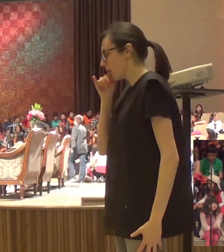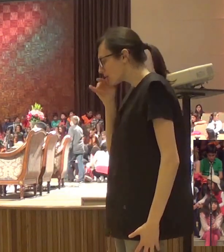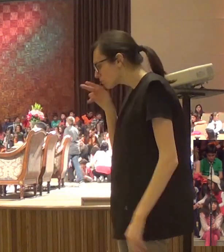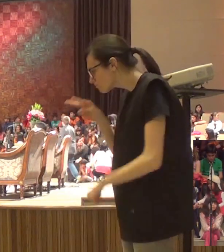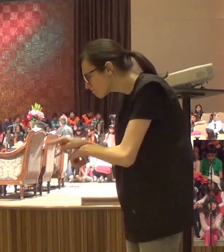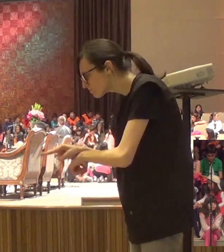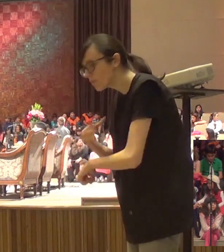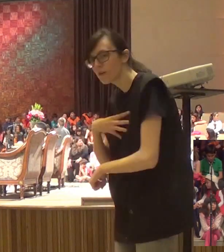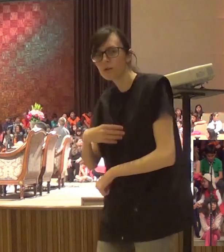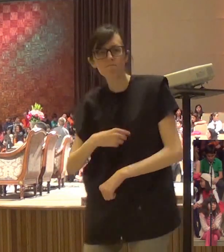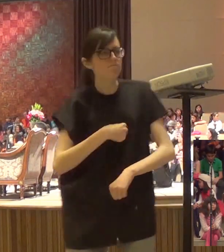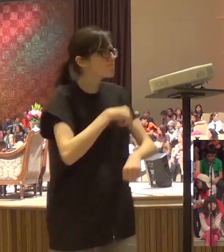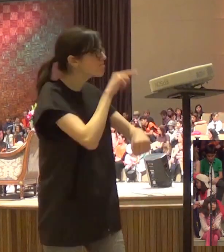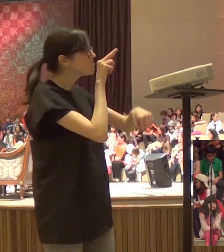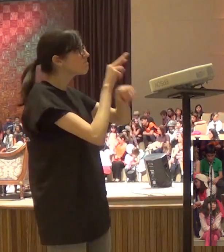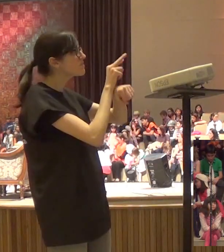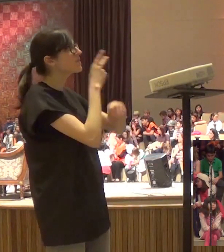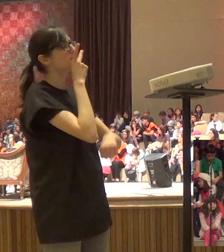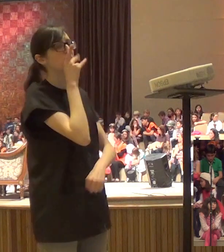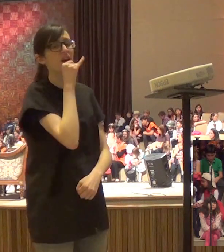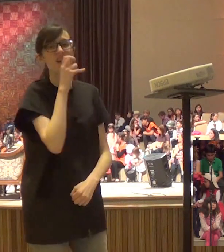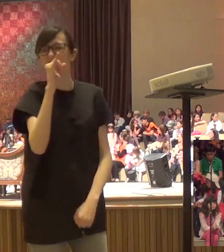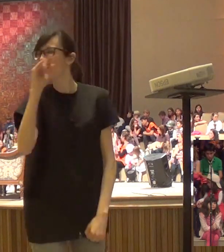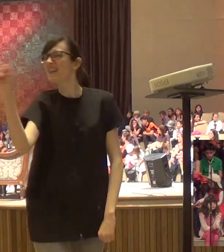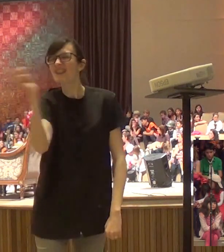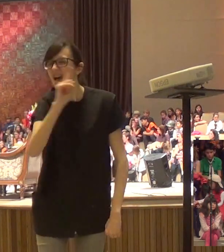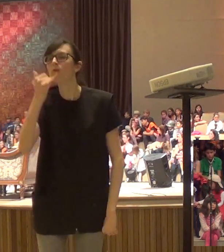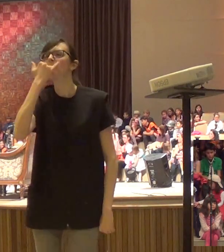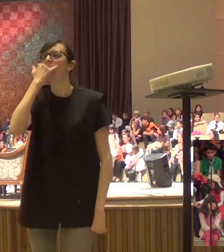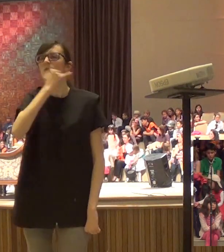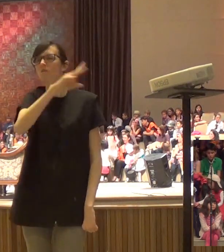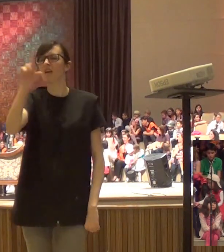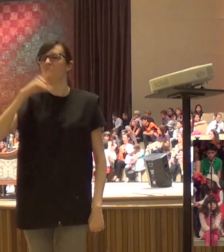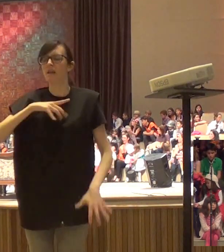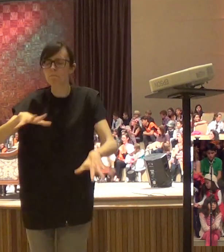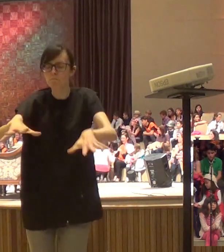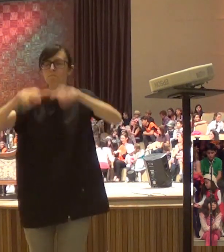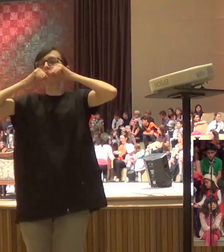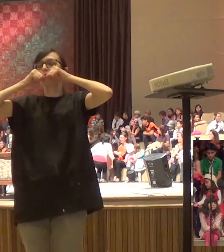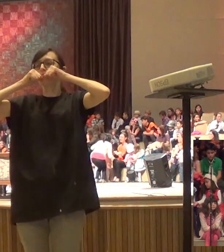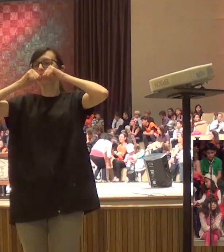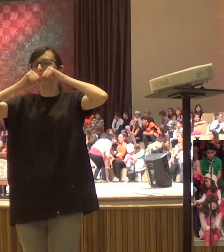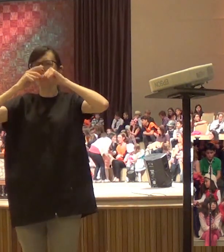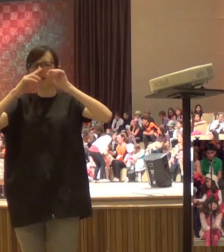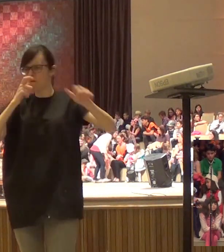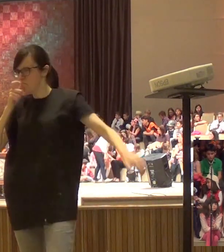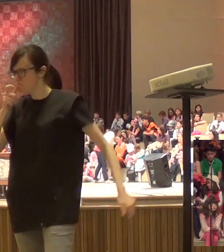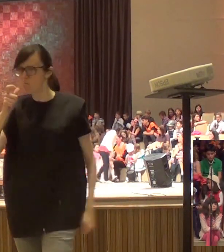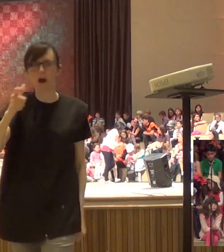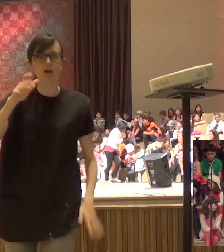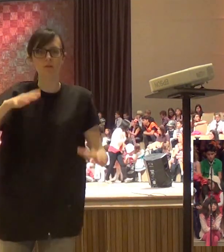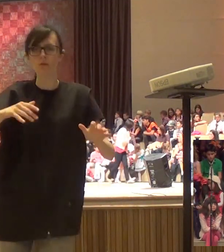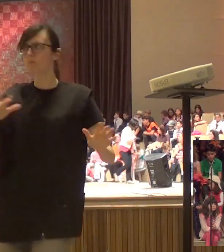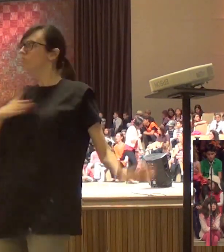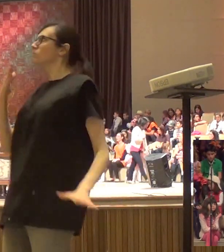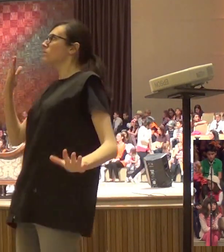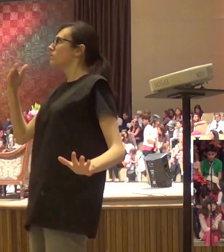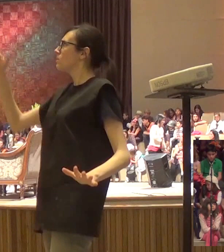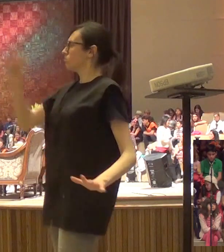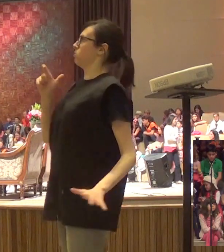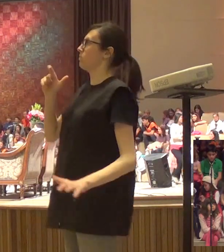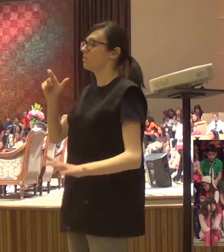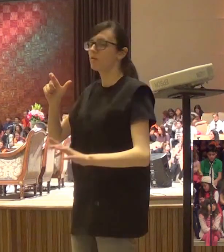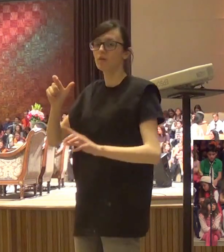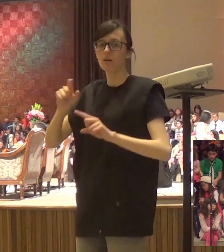os seus filhos e o coração dos filhos para os seus pais. Do contrário, eu virei e castigarei a terra com maldição. Uma palavra